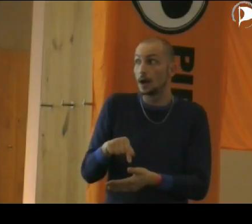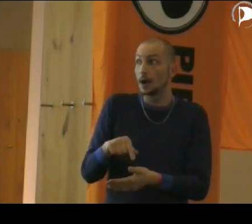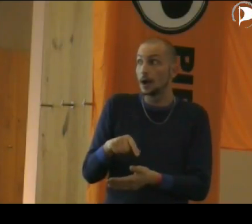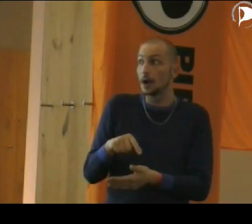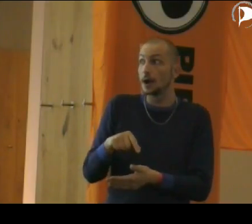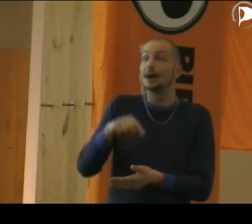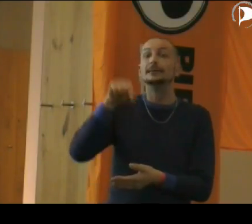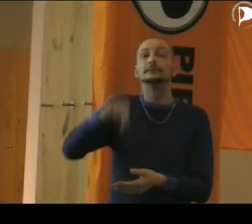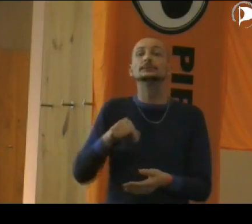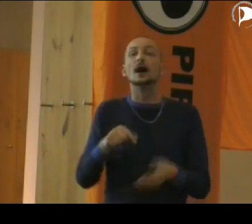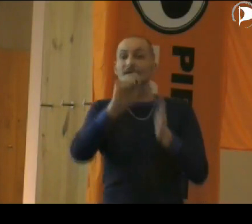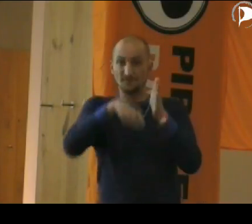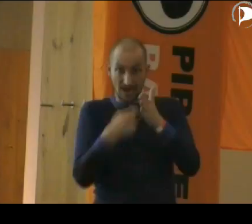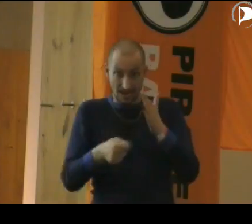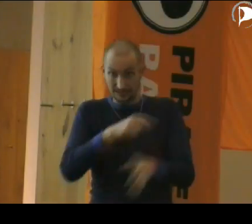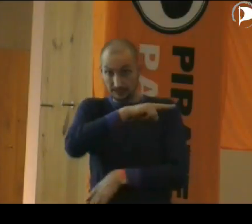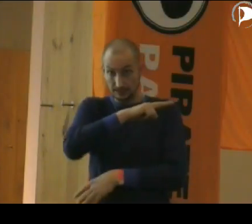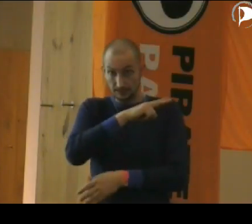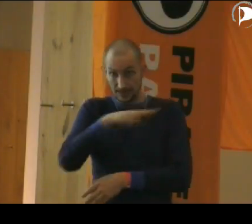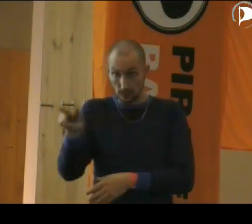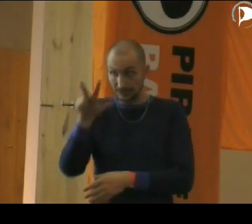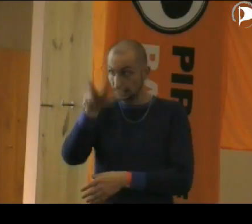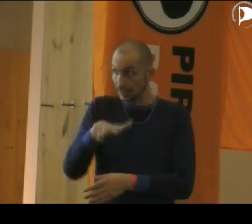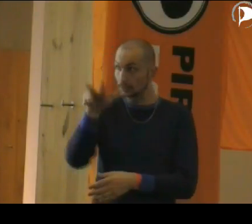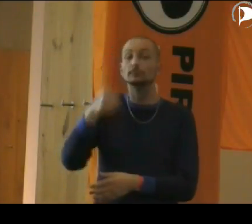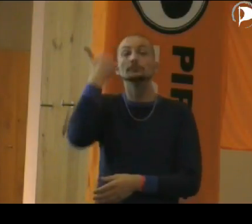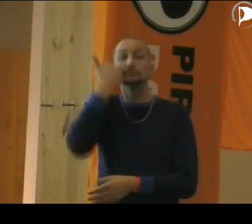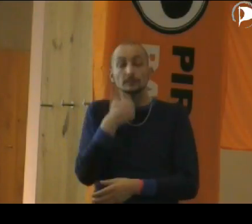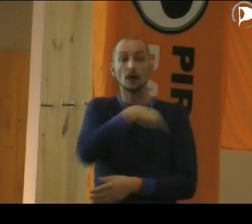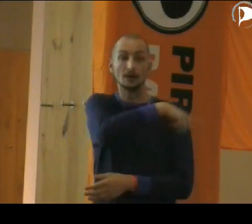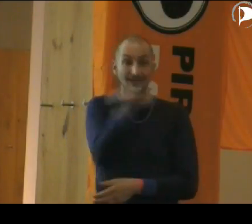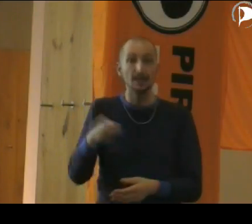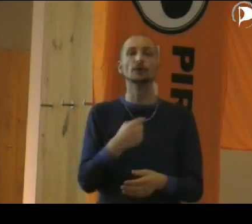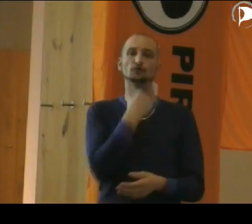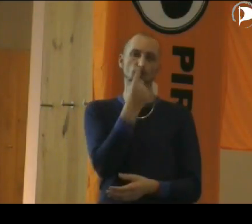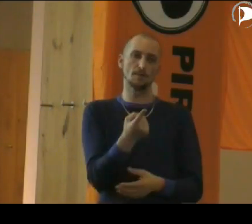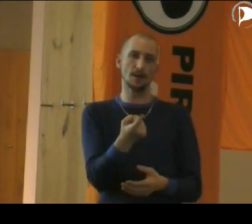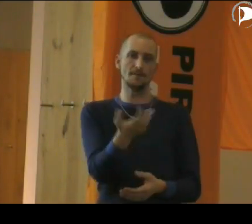2013 zu machen und dafür schämt euch und eure stimme